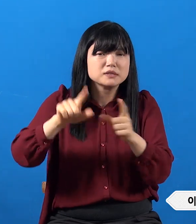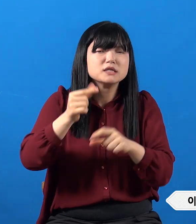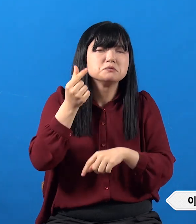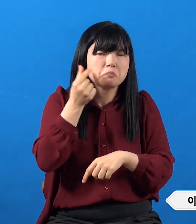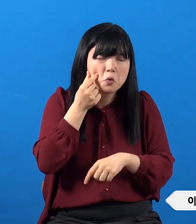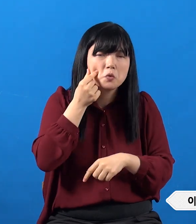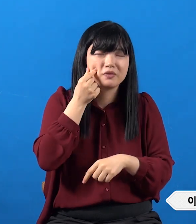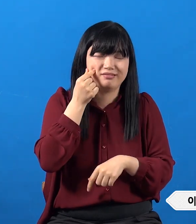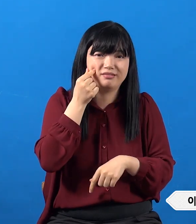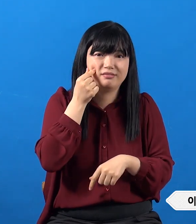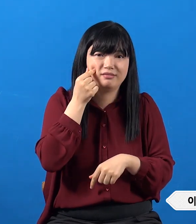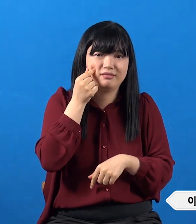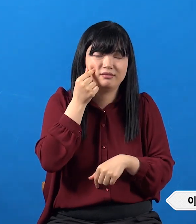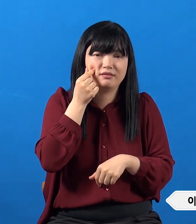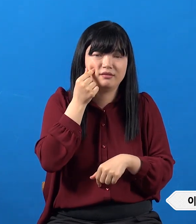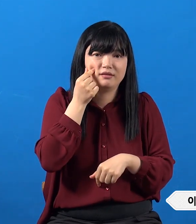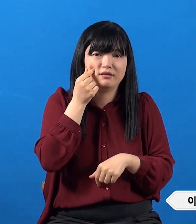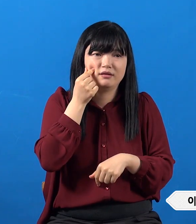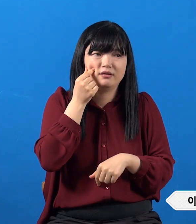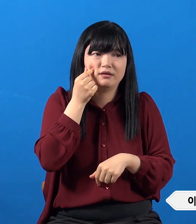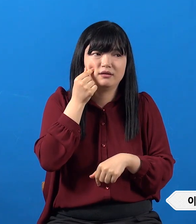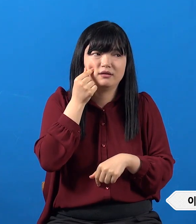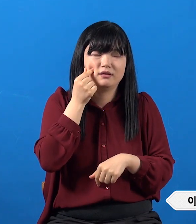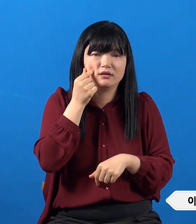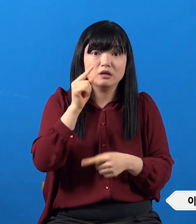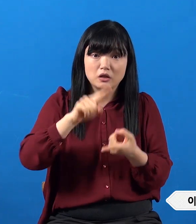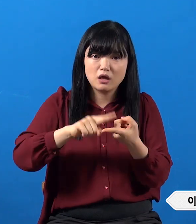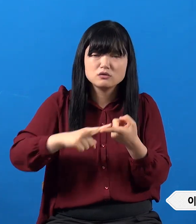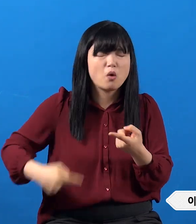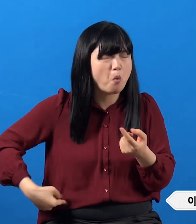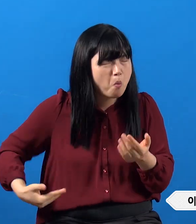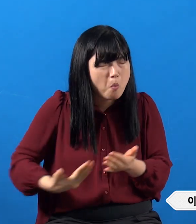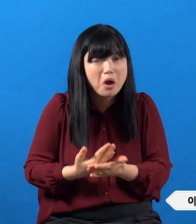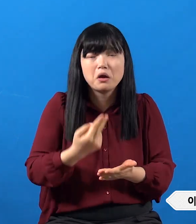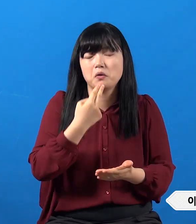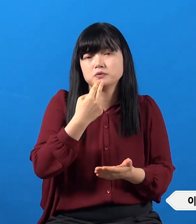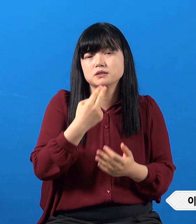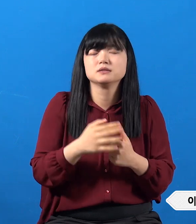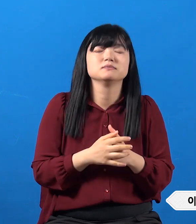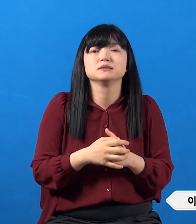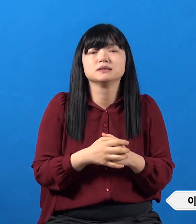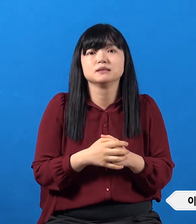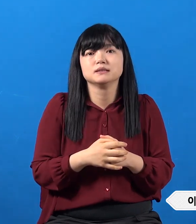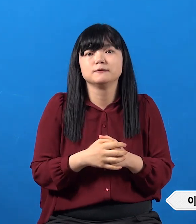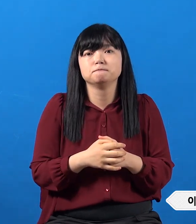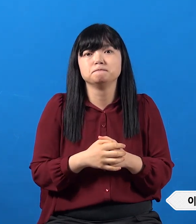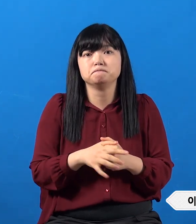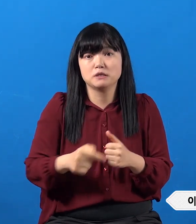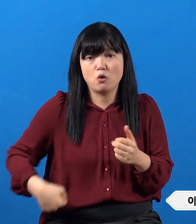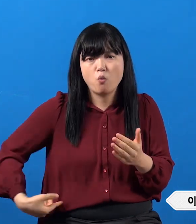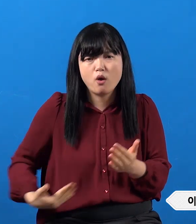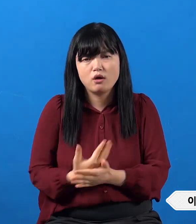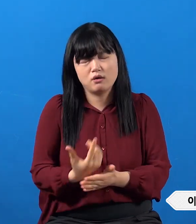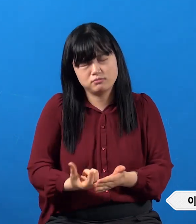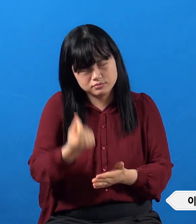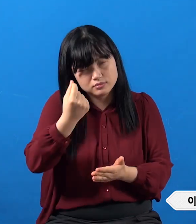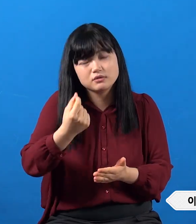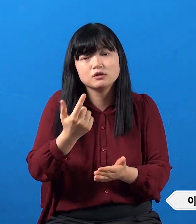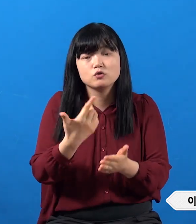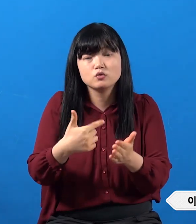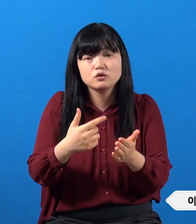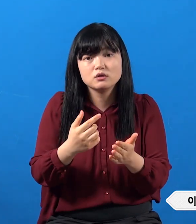살지 못한 것. 근데 그것에 대한 회개가 없었다는 것입니다. 자, 이 회개를 촉구하기